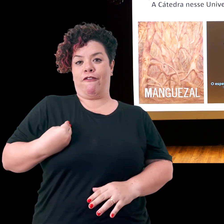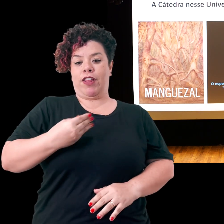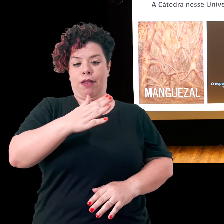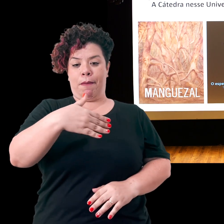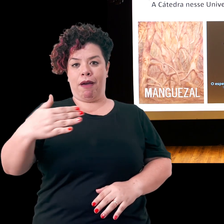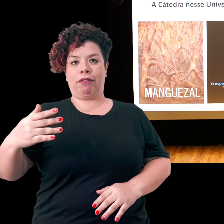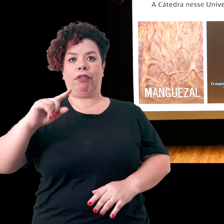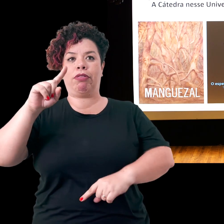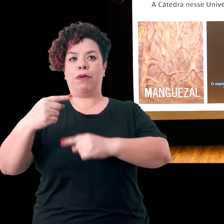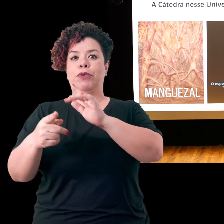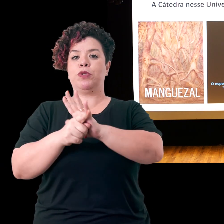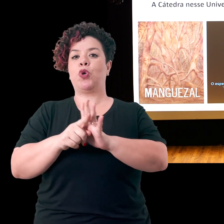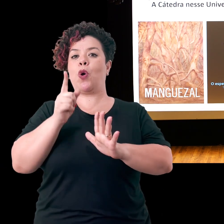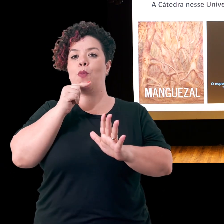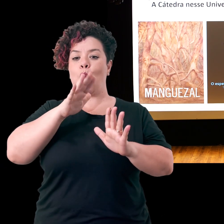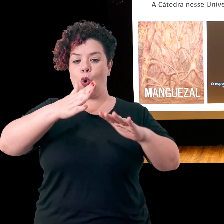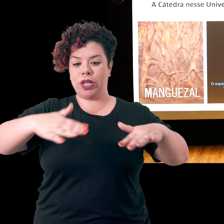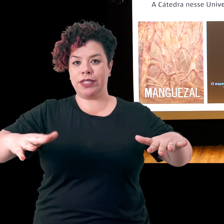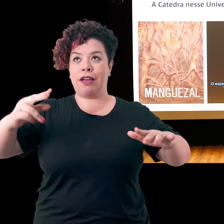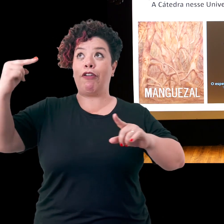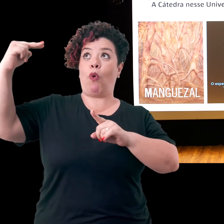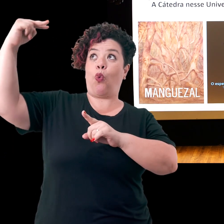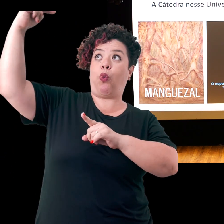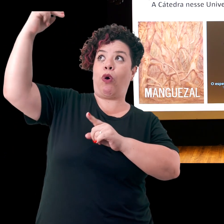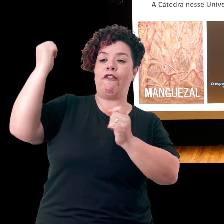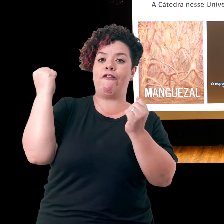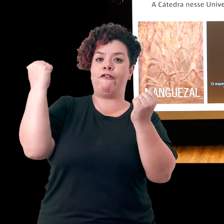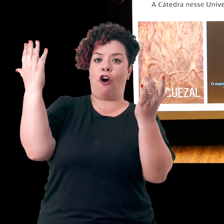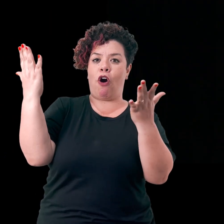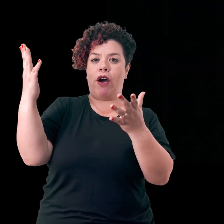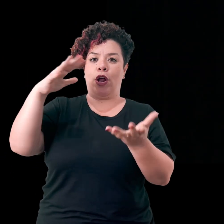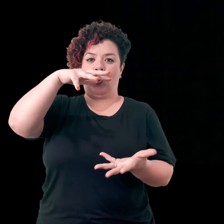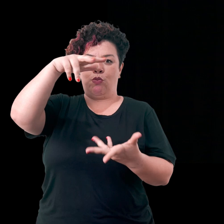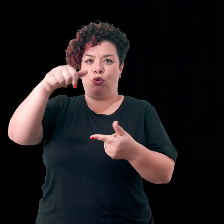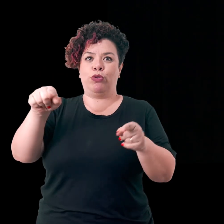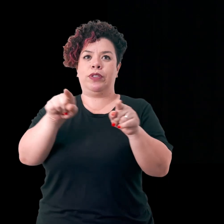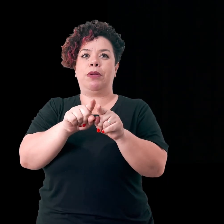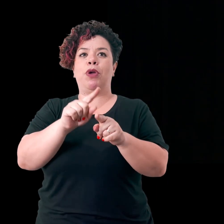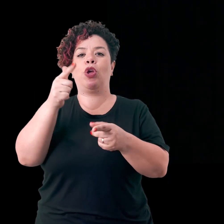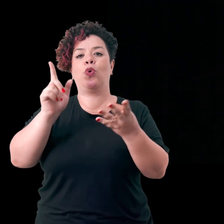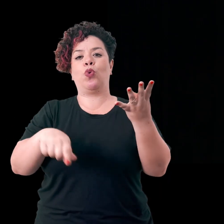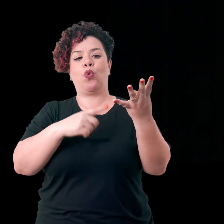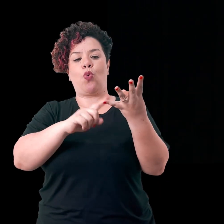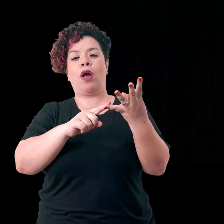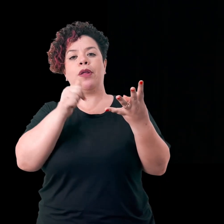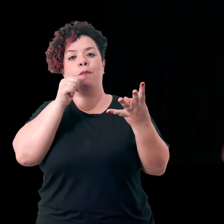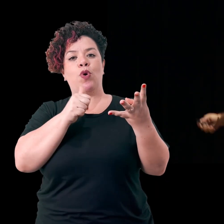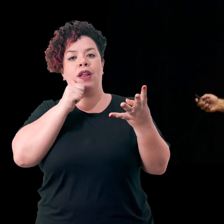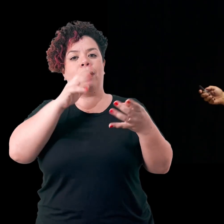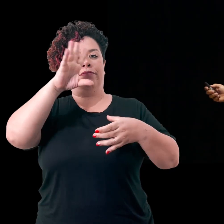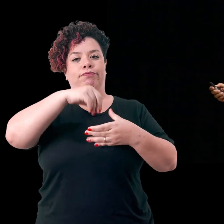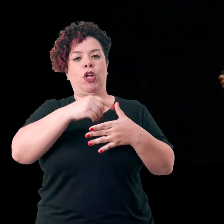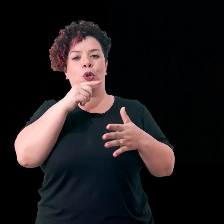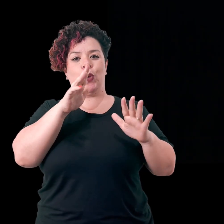Teremos um sobre o oceano visto do espaço e outro sobre mulheres do mar.